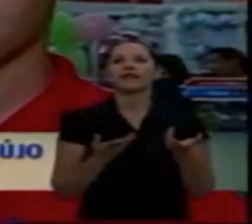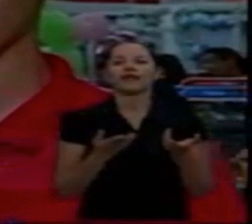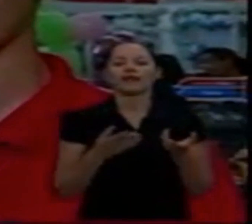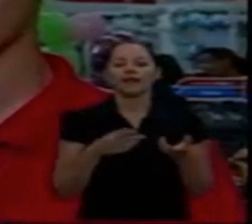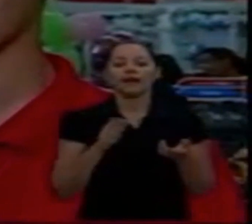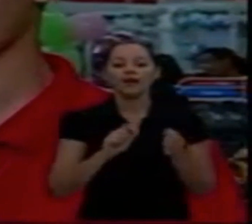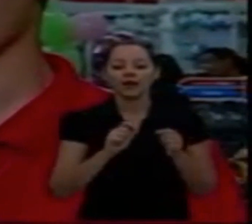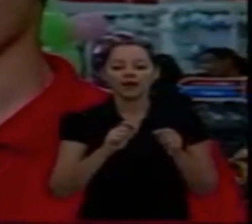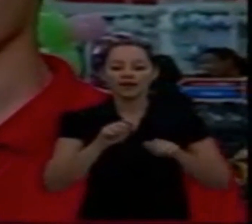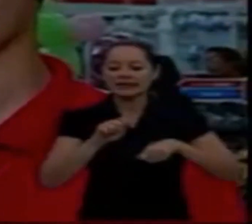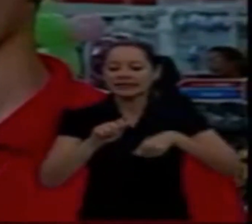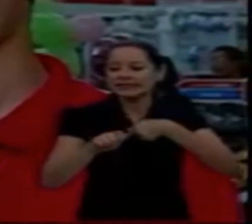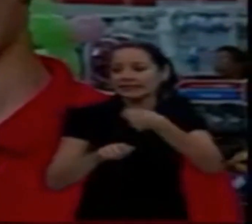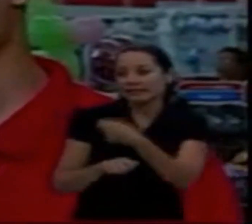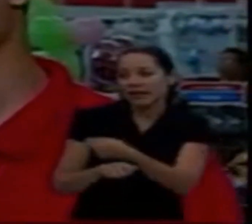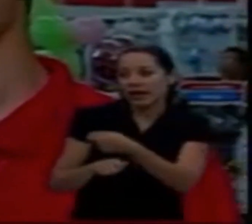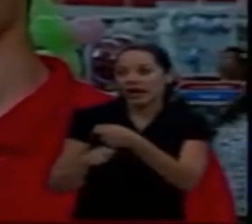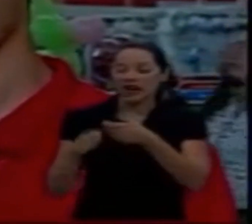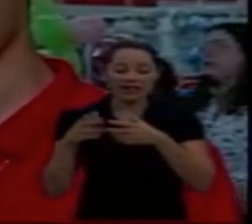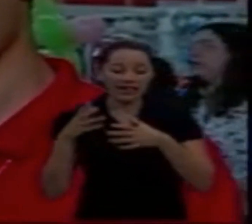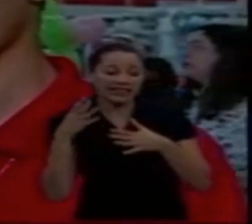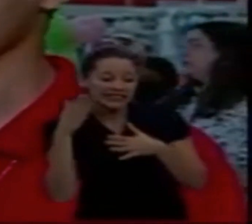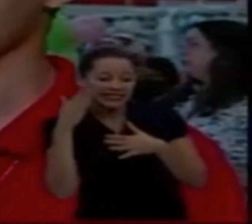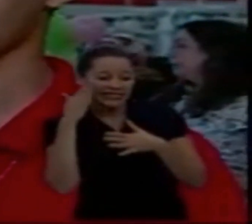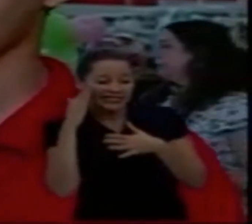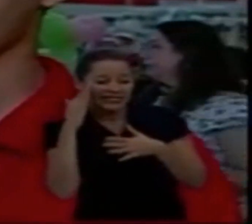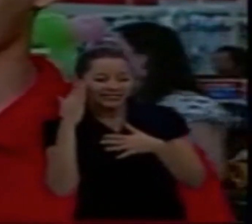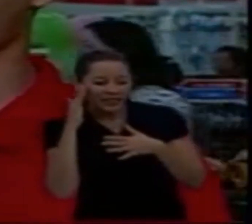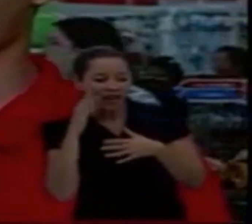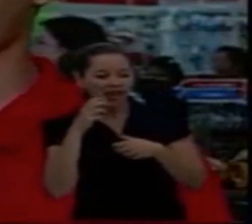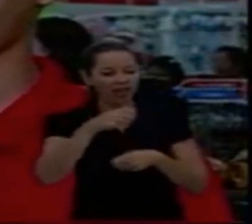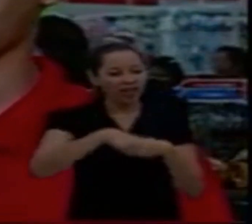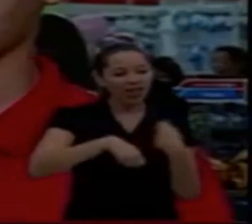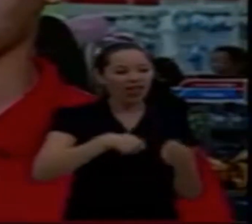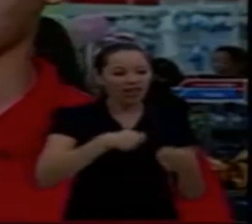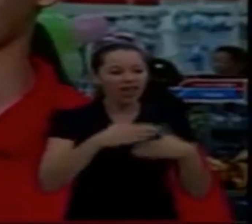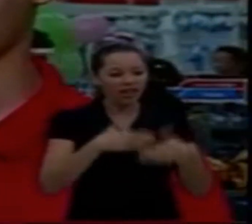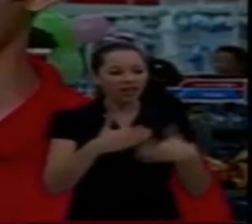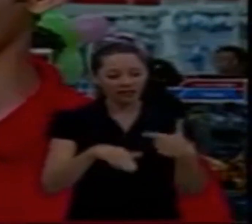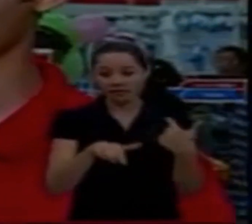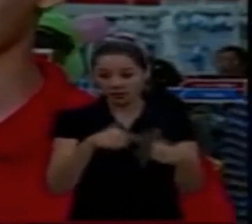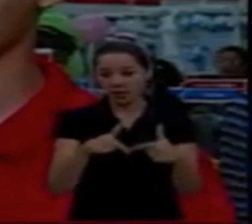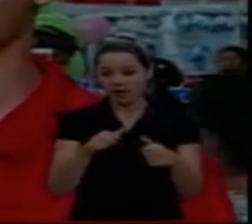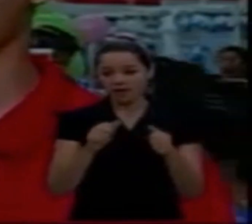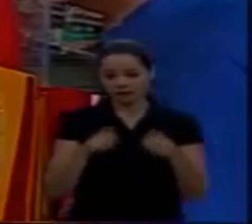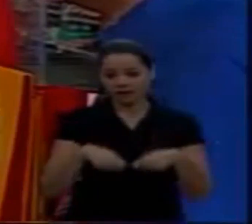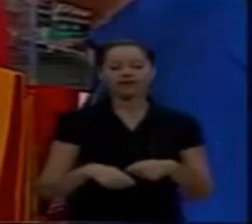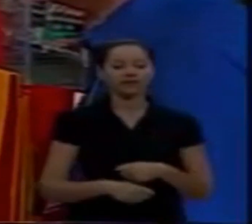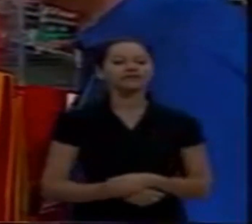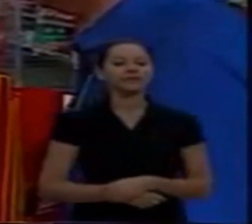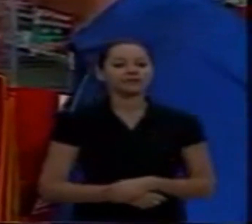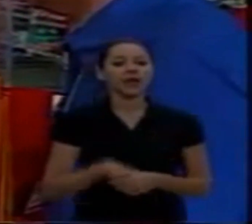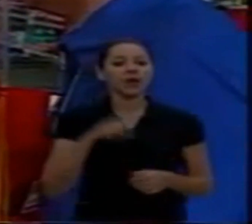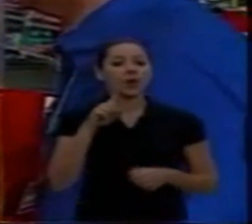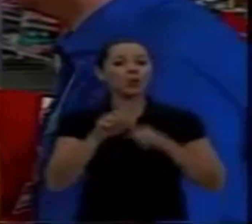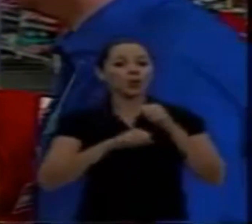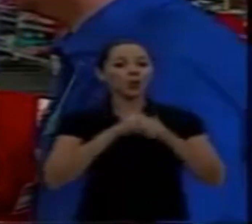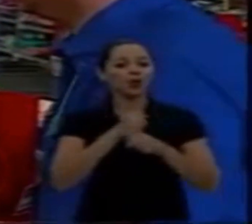algum sinal para ele e ele identifica e faz. O trabalho vai fluindo. Vai fluindo, com certeza. Em 1 ano e 6 meses de